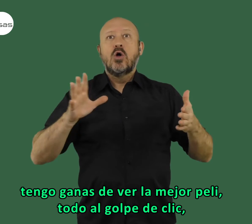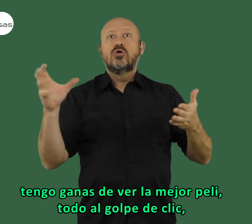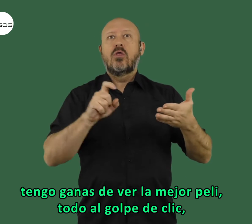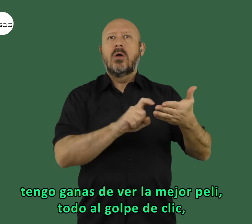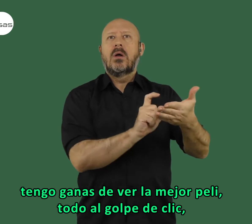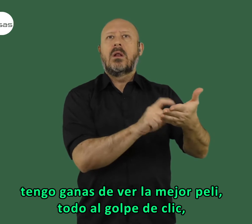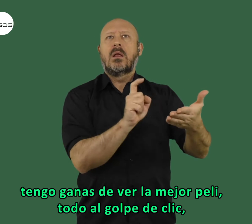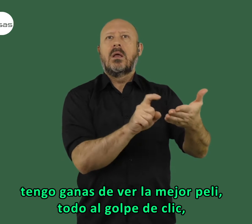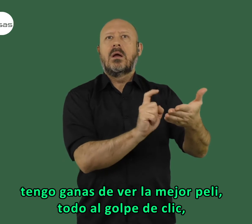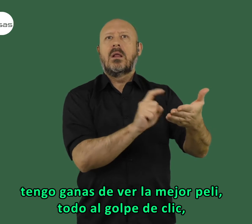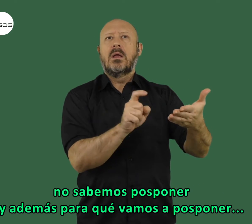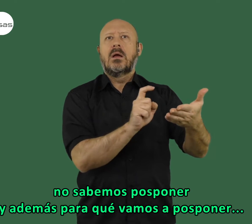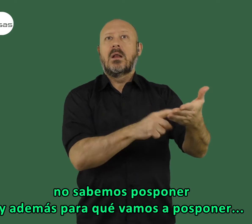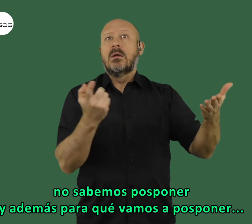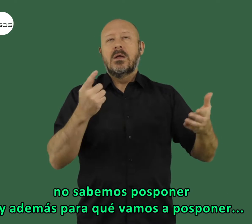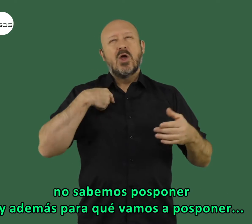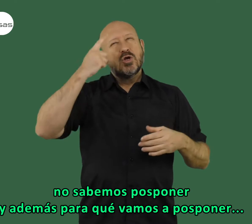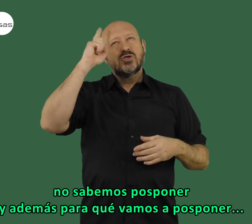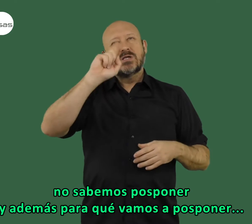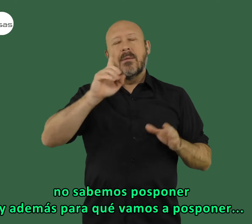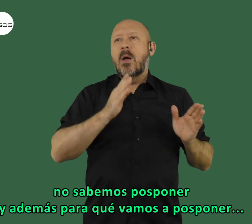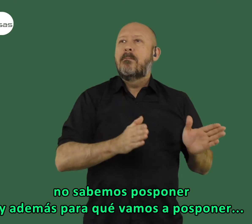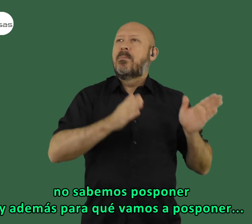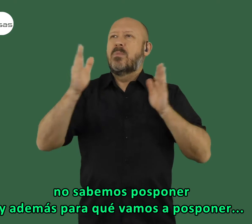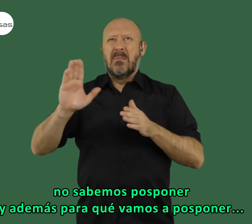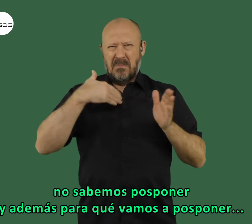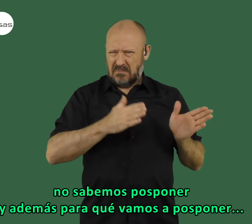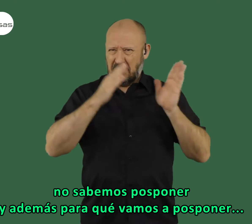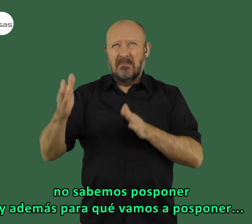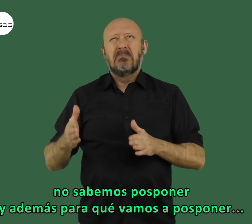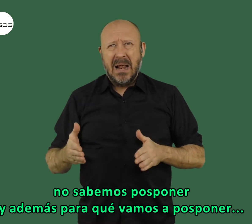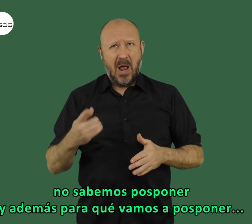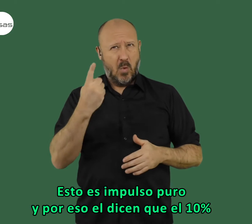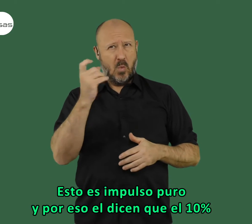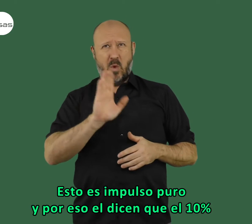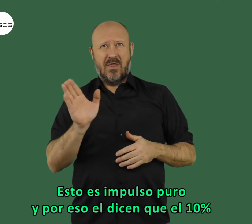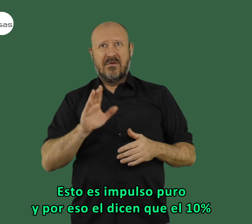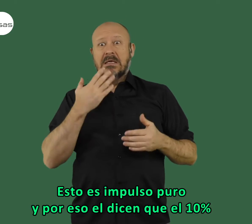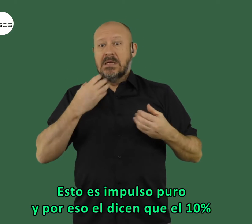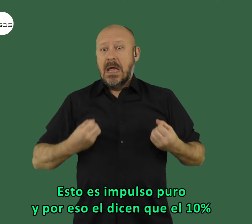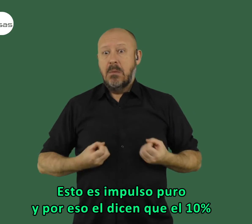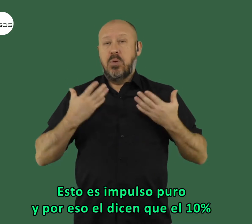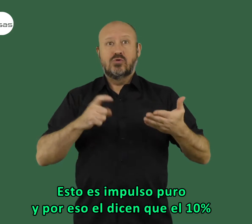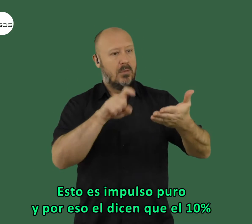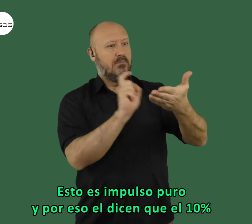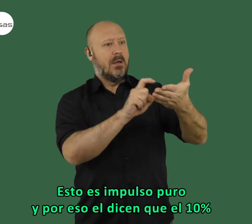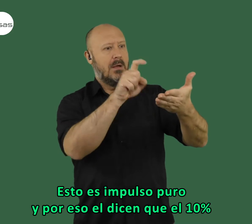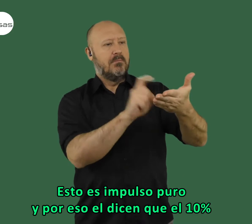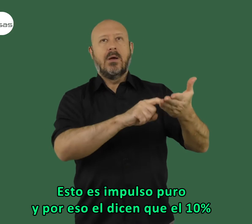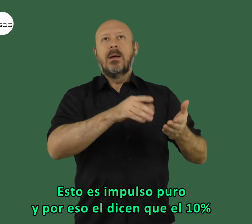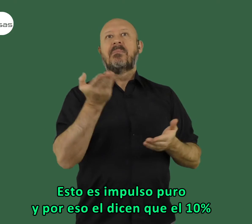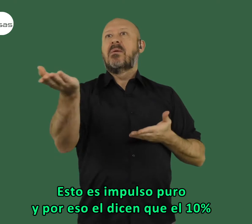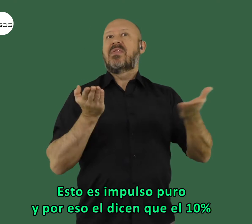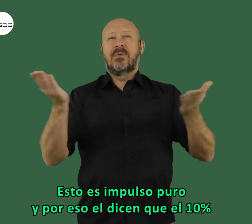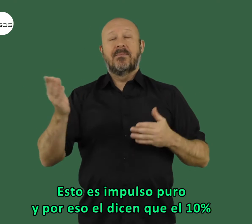peli, todo a golpe de clic. Entonces no sabemos posponer. Y además, ¿para qué vamos a posponer? Esto es impulso puro. Y